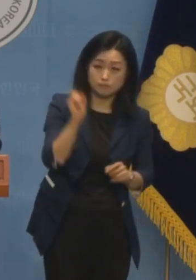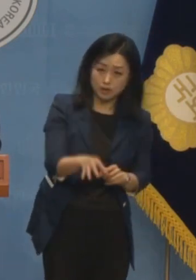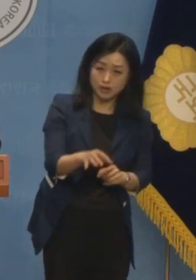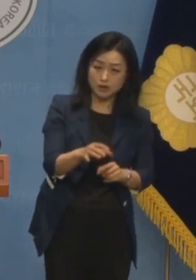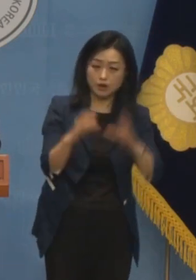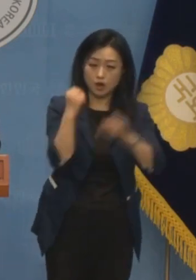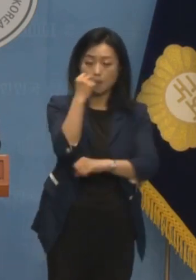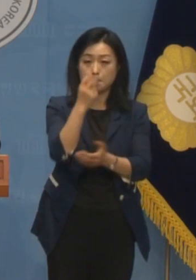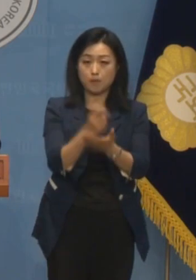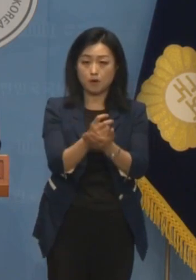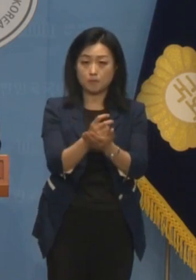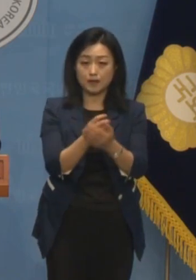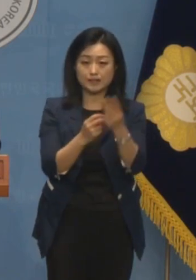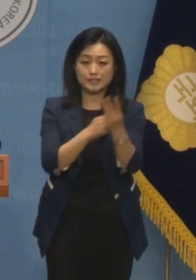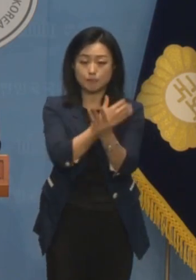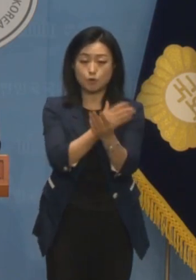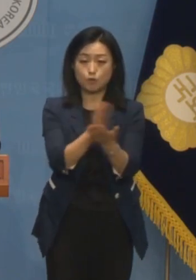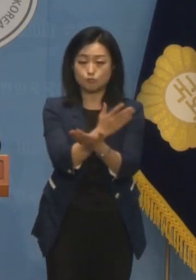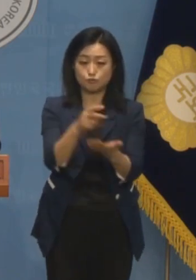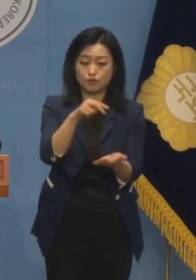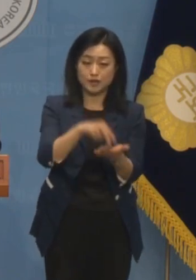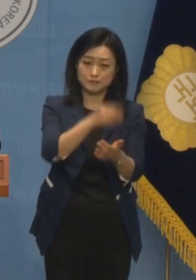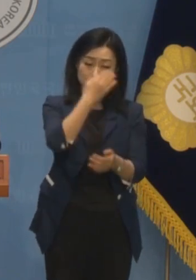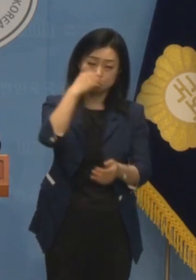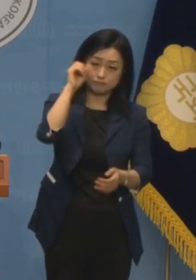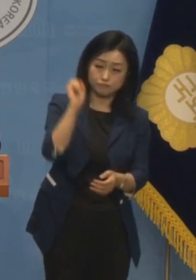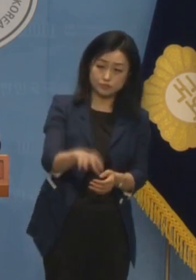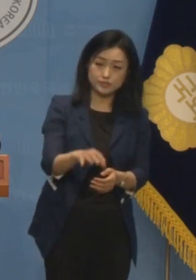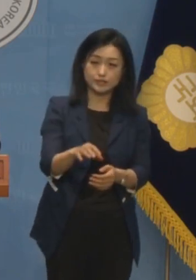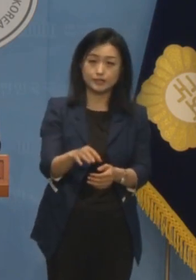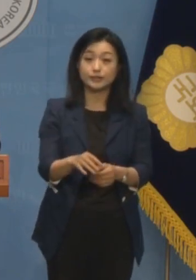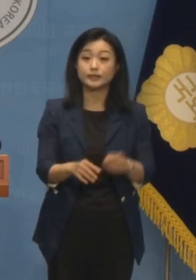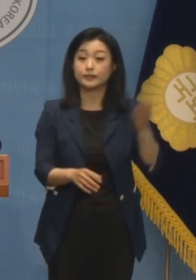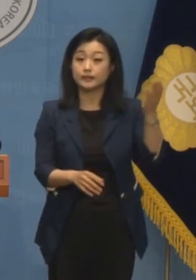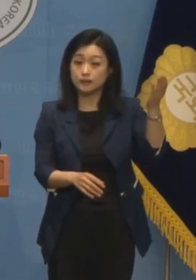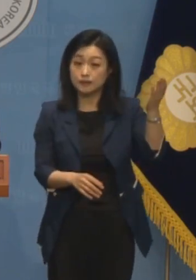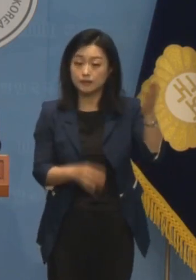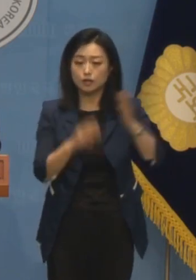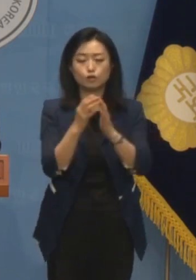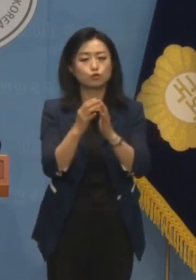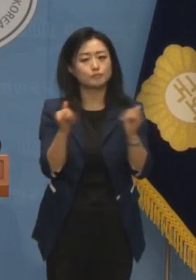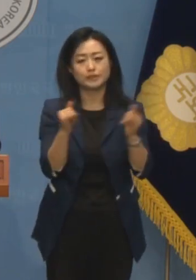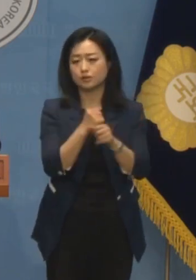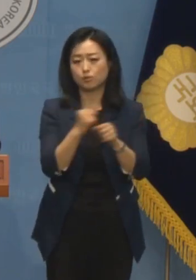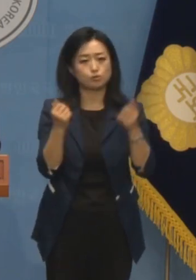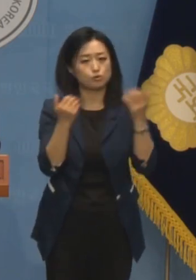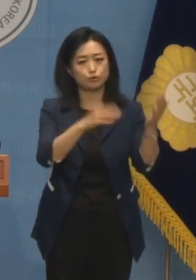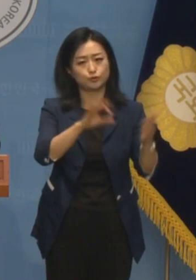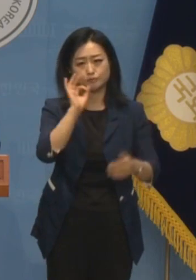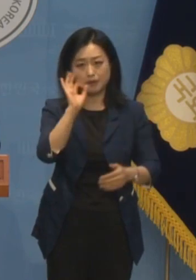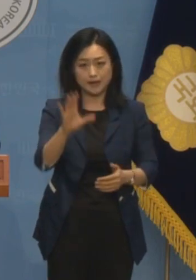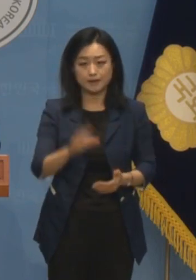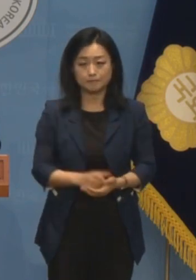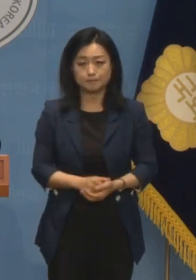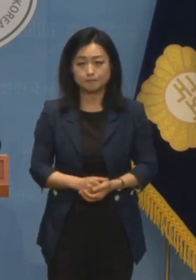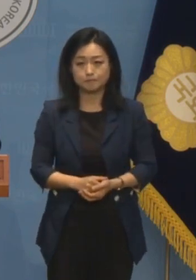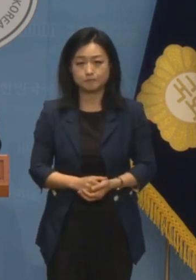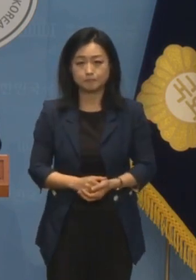헌법이 정한 삼권 분립의 헌정 질서마저 뒤흔든다면 국민이 용납하지 않을 것입니다.